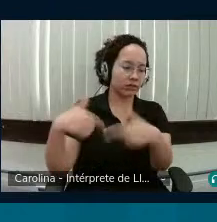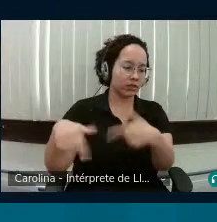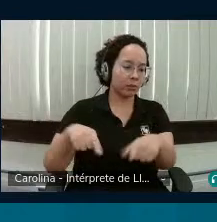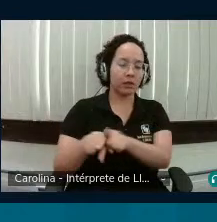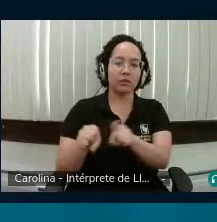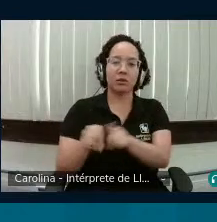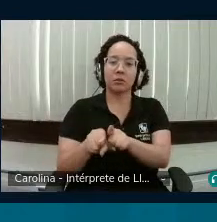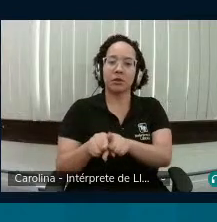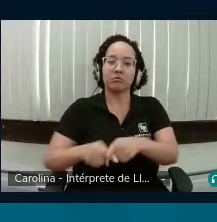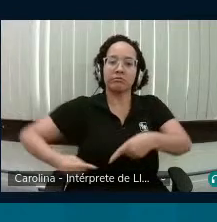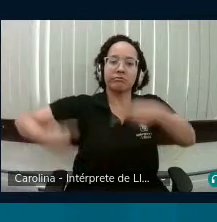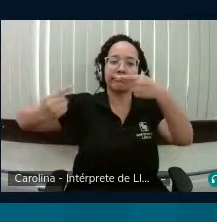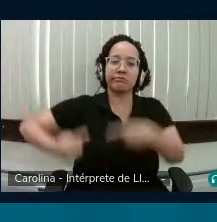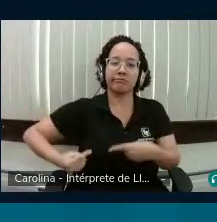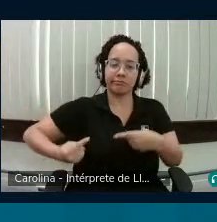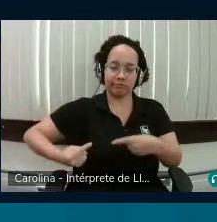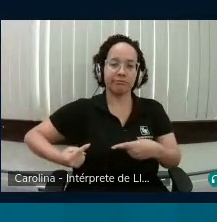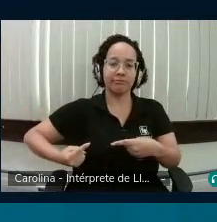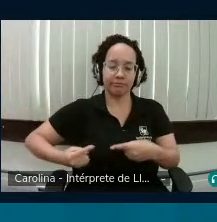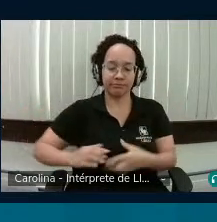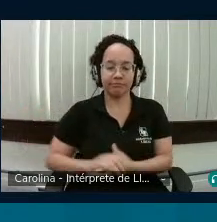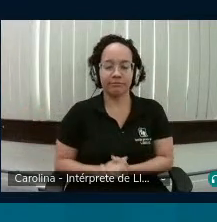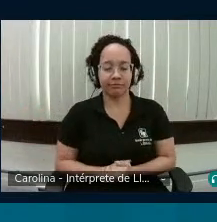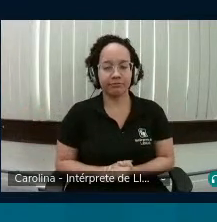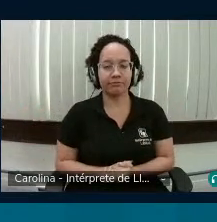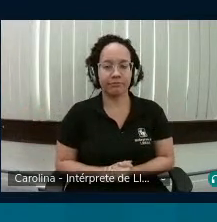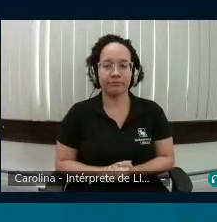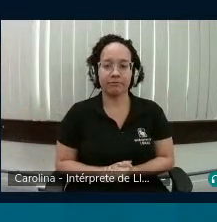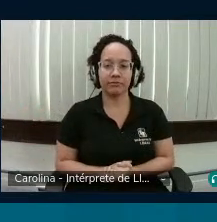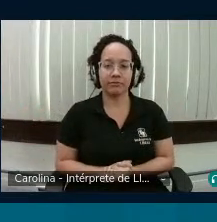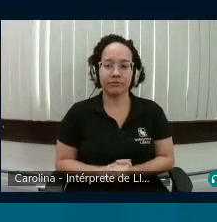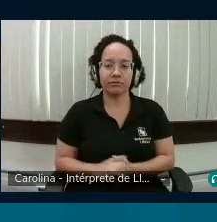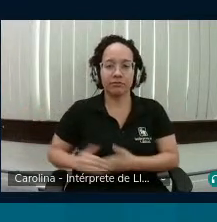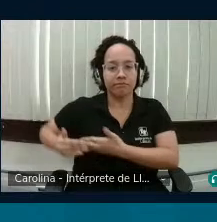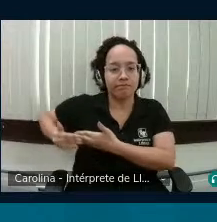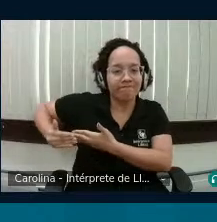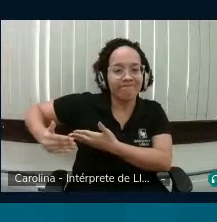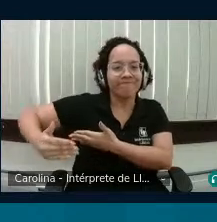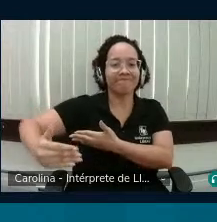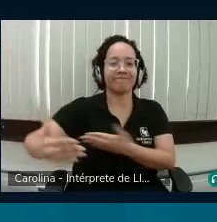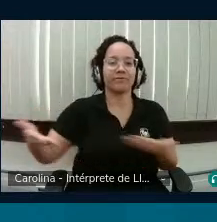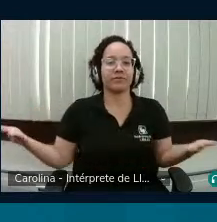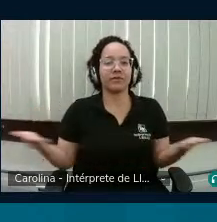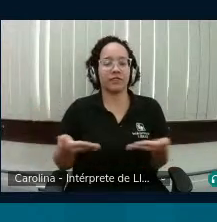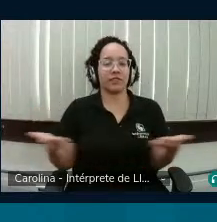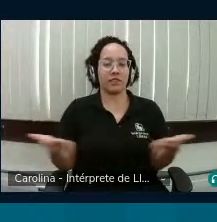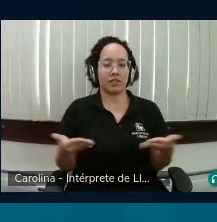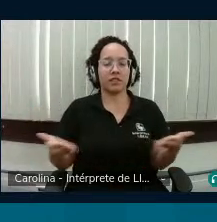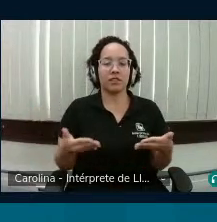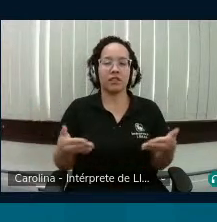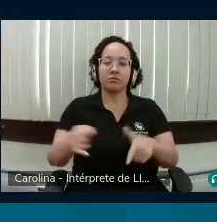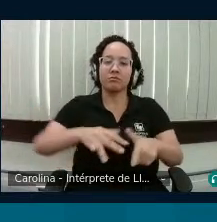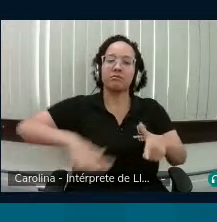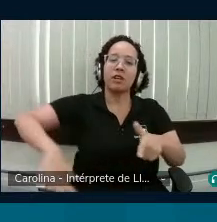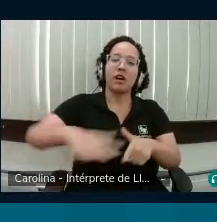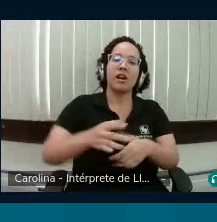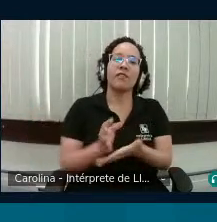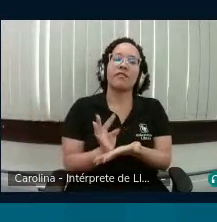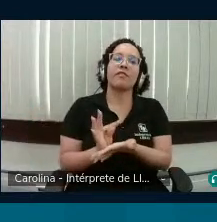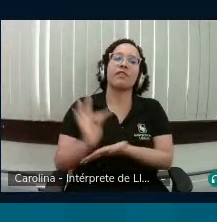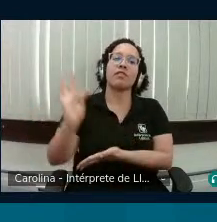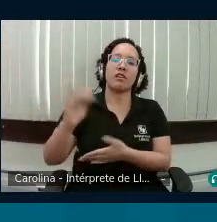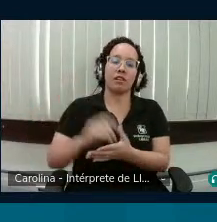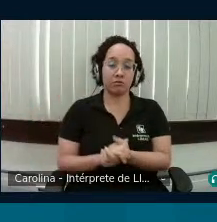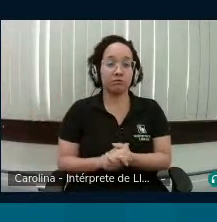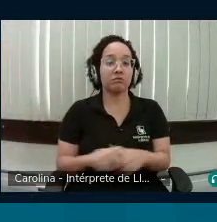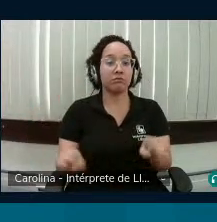é esse o caminho que nós estamos seguindo, isso é o caminho que a Rede Federal está seguindo, isso é o caminho que o Instituto